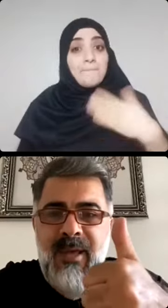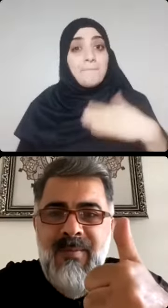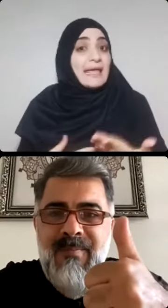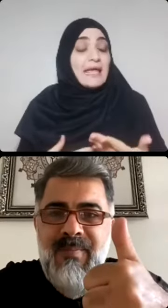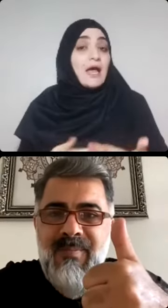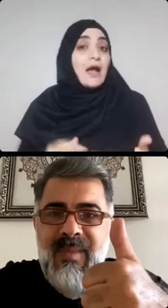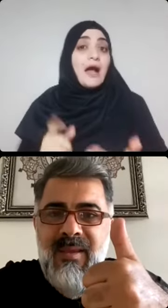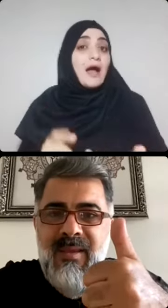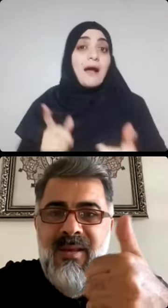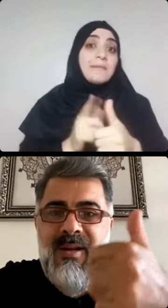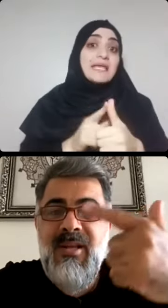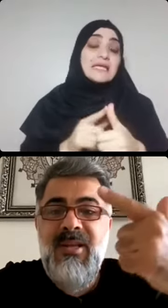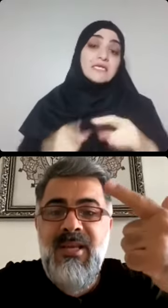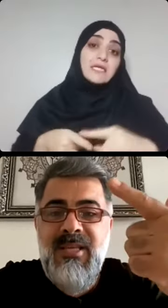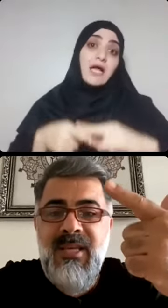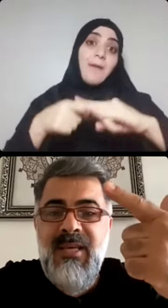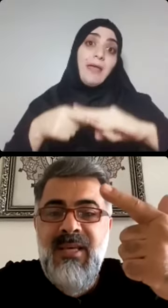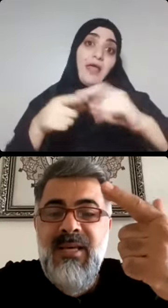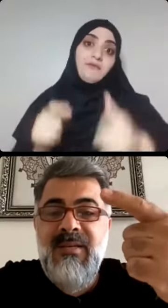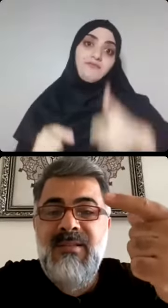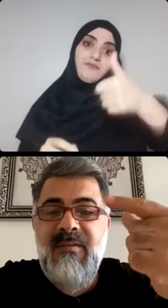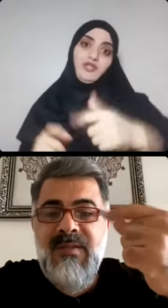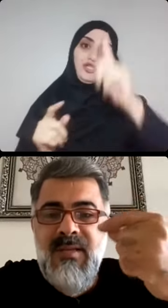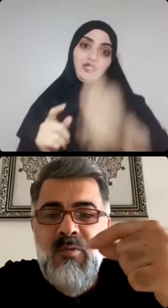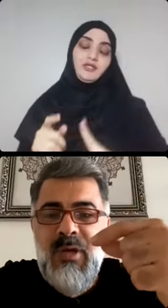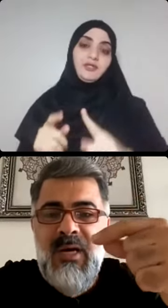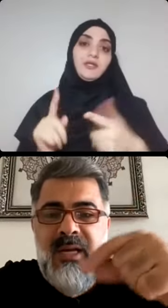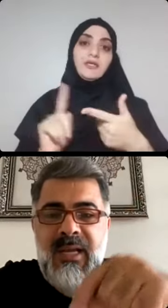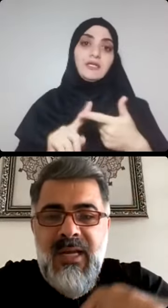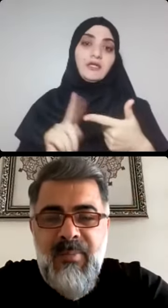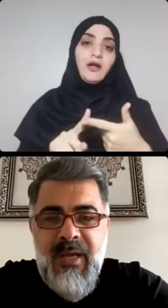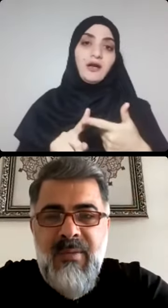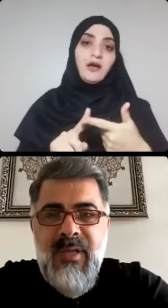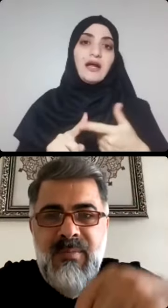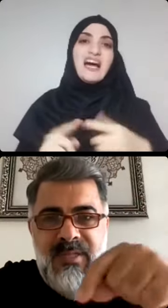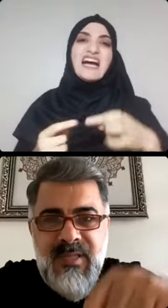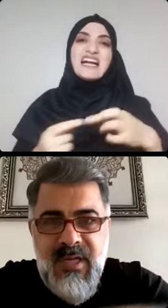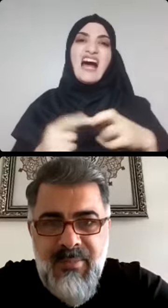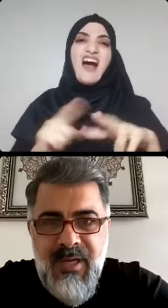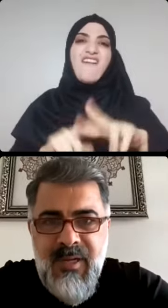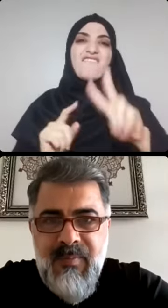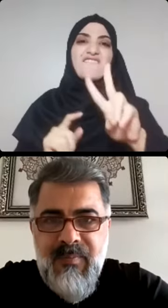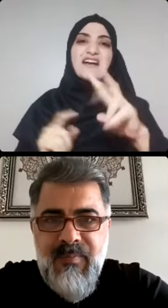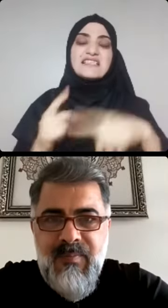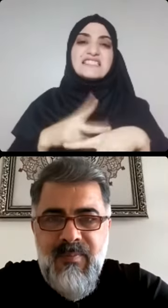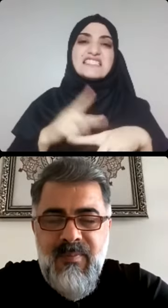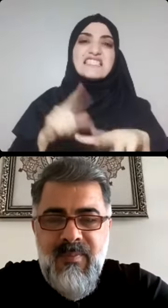Kabe. İki, Ravza-i Mutahhara yani Peygamberimizin kabri.